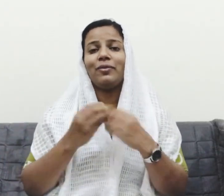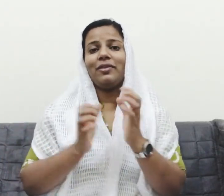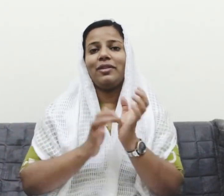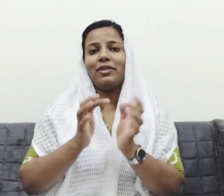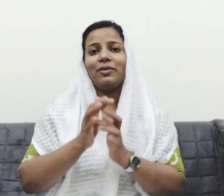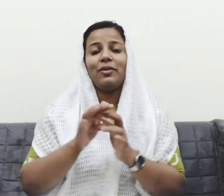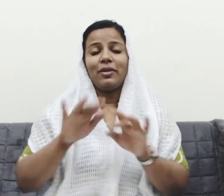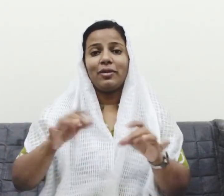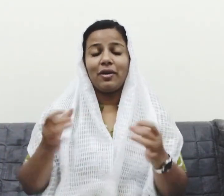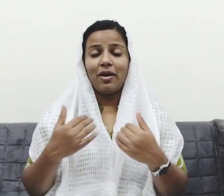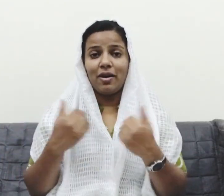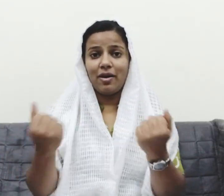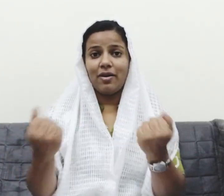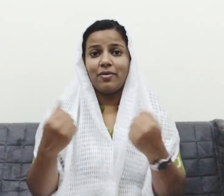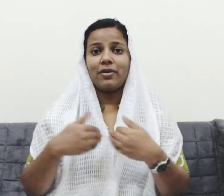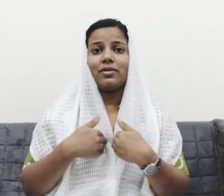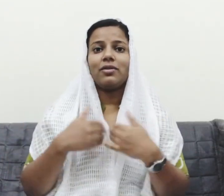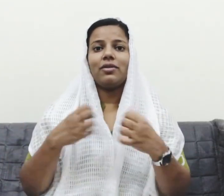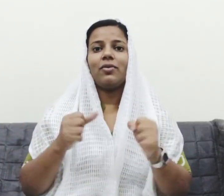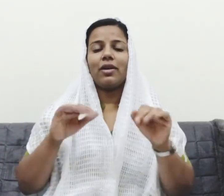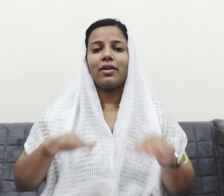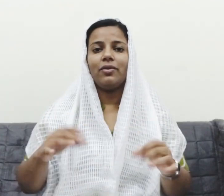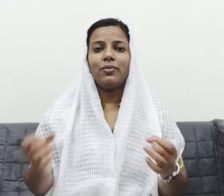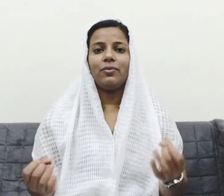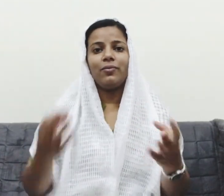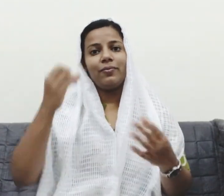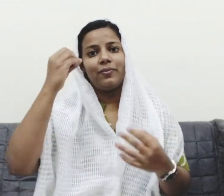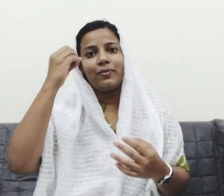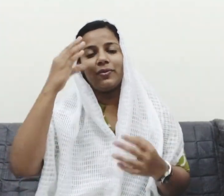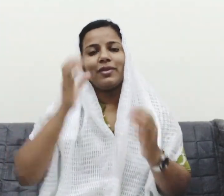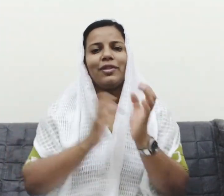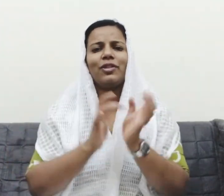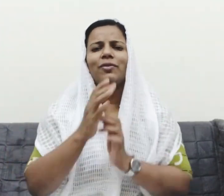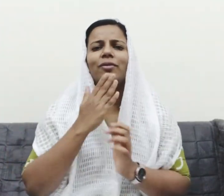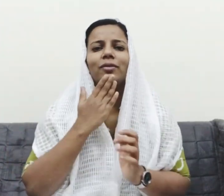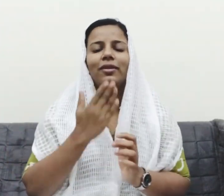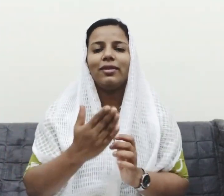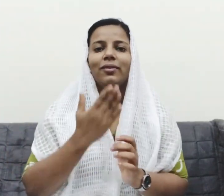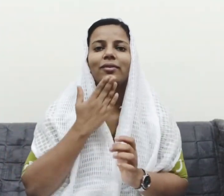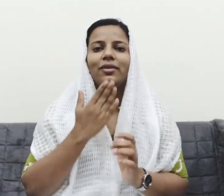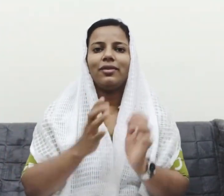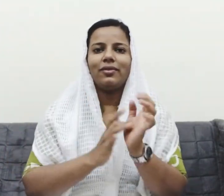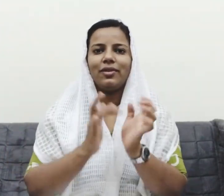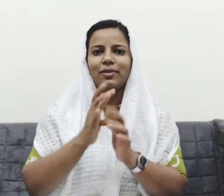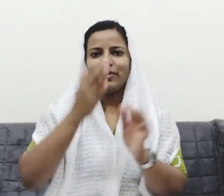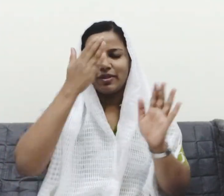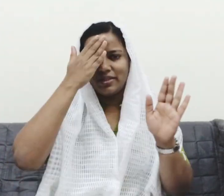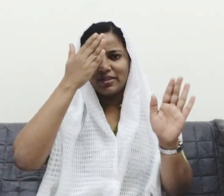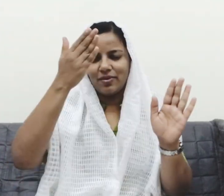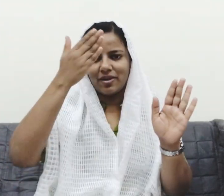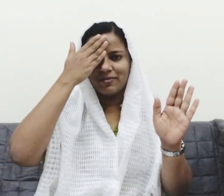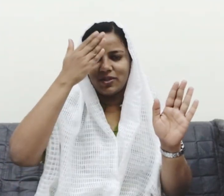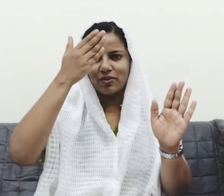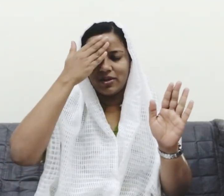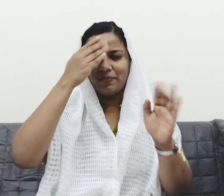ആരോഗ്യത്തോടെ, സൗഖ്യത്തോടെ ഈ പ്രഭാതത്തിൽ നമ്മളെ ഉണർത്തിയിരിക്കുന്ന ദൈവകൃപയ്ക്കായിട്ട് നന്ദിയോടെ, നന്ദിയോടെ സ്തോത്രം പറഞ്ഞാണ്ട്, സ്തോത്രം പറഞ്ഞാണ്ട്, സ്തോത്രം പറഞ്ഞാണ്ട്.